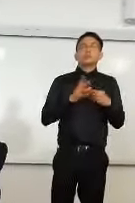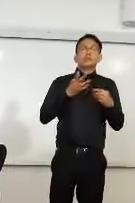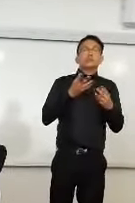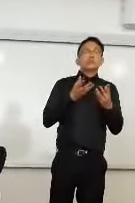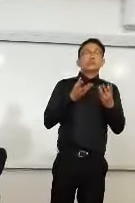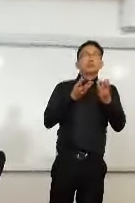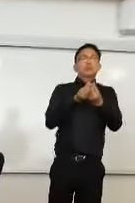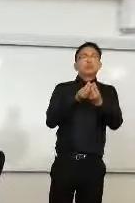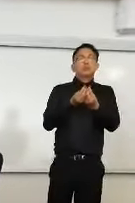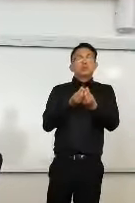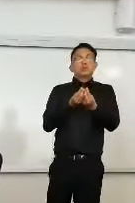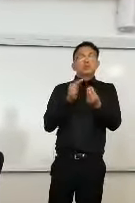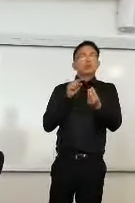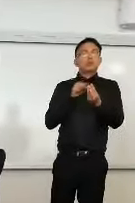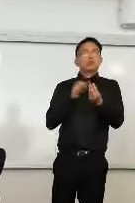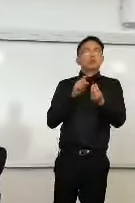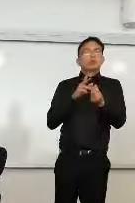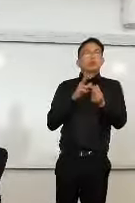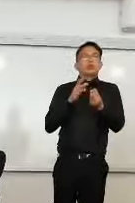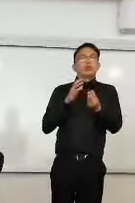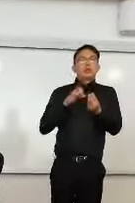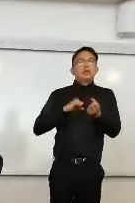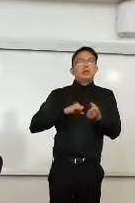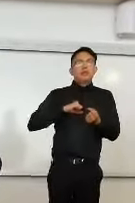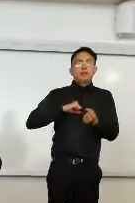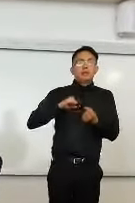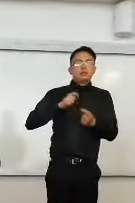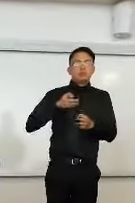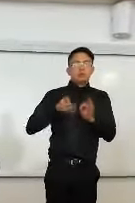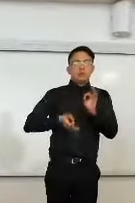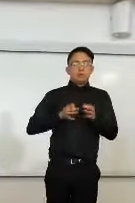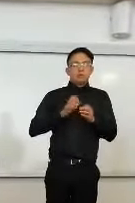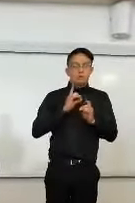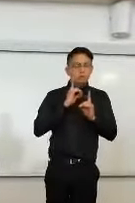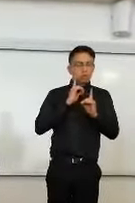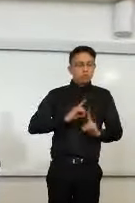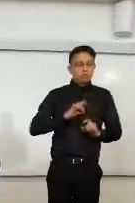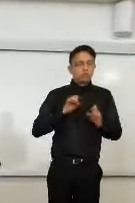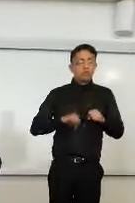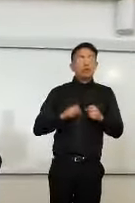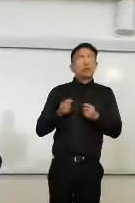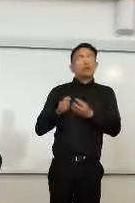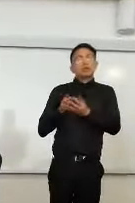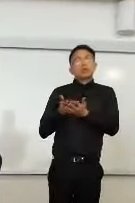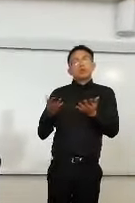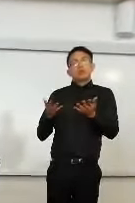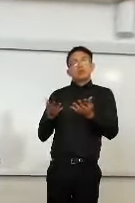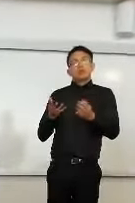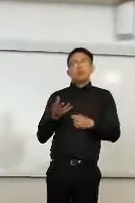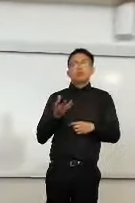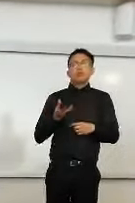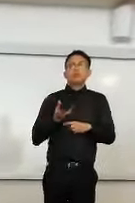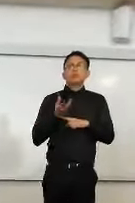estaban relacionados con el tema de capacidad jurídica y toma de decisiones con apoyos. El otro